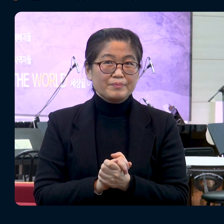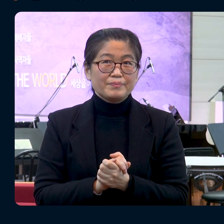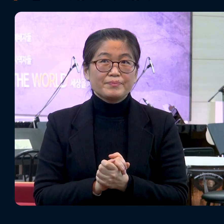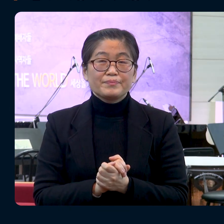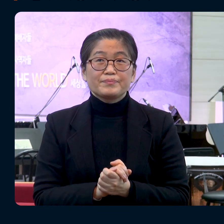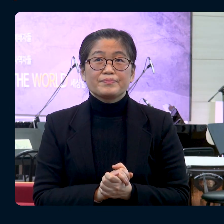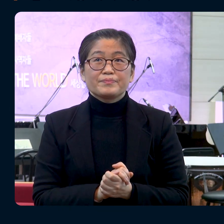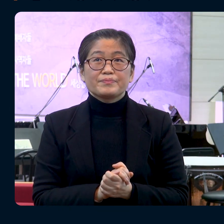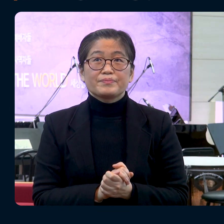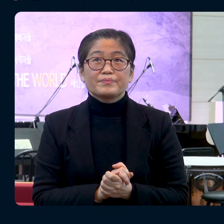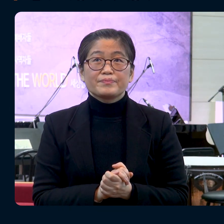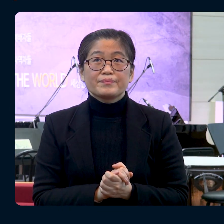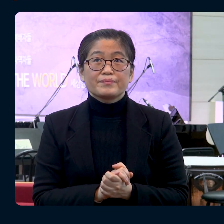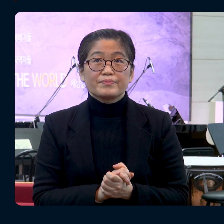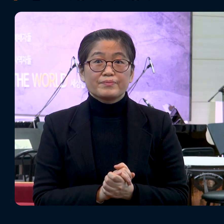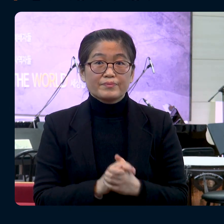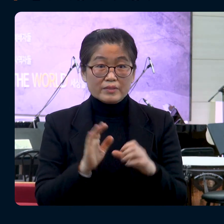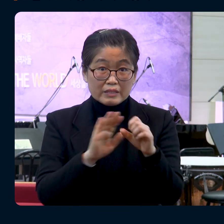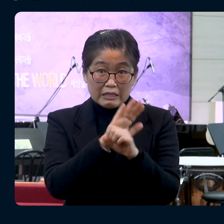진짜죠. 진짜 신앙이죠.